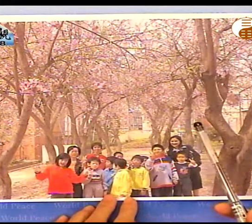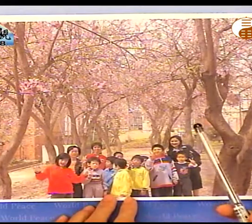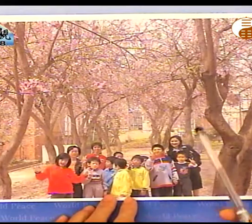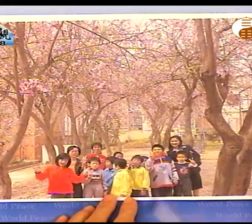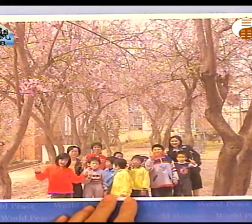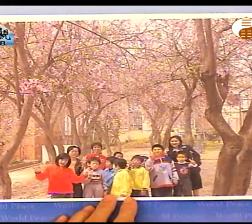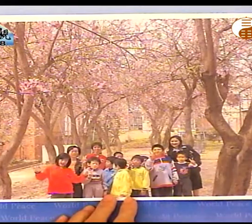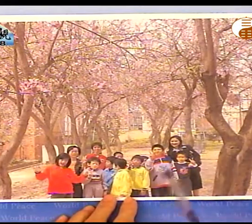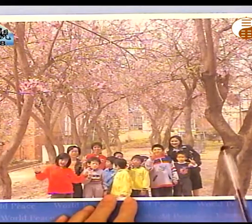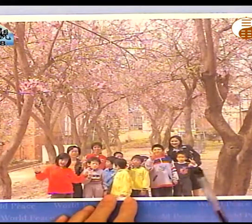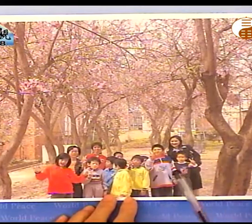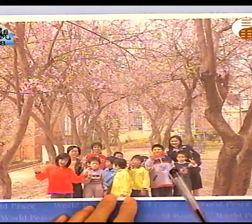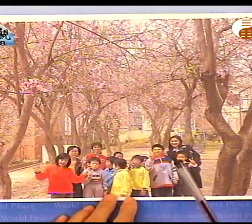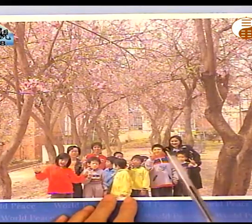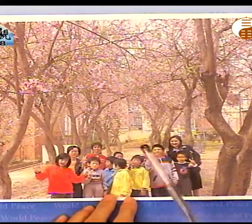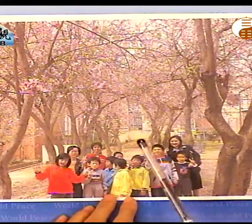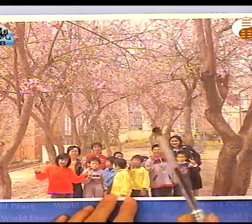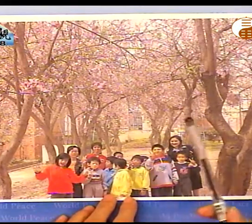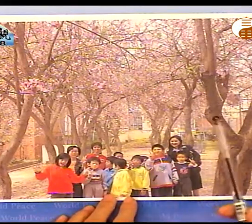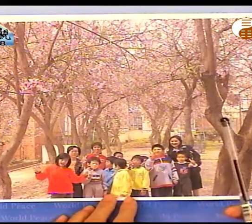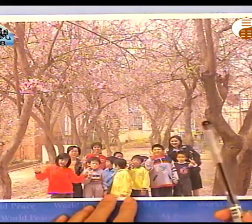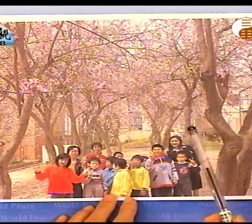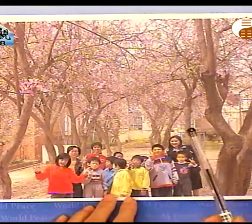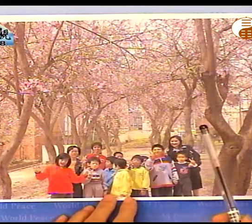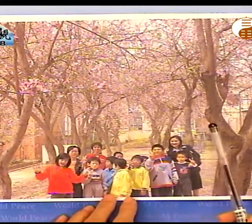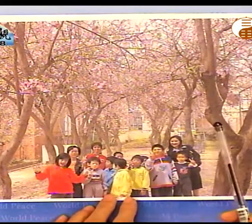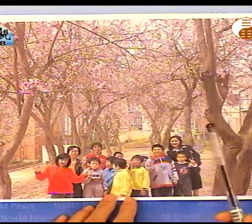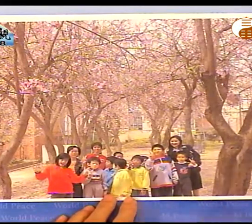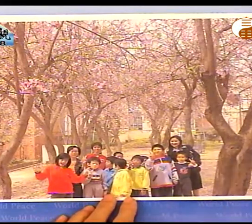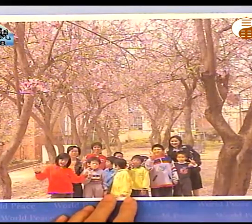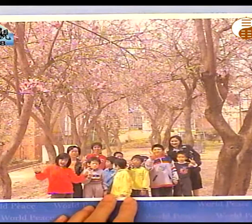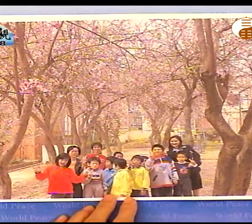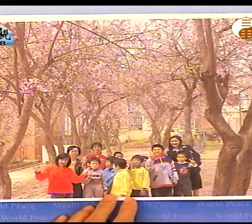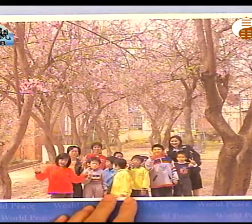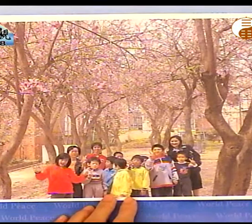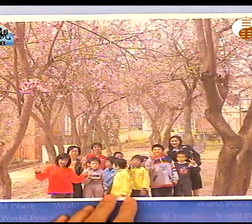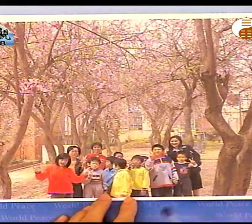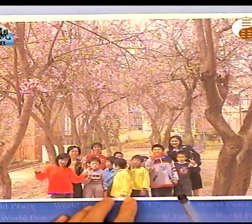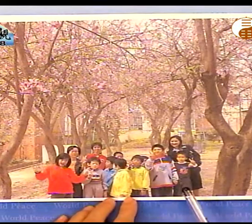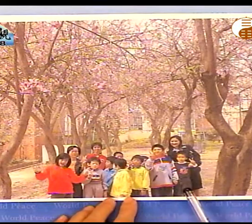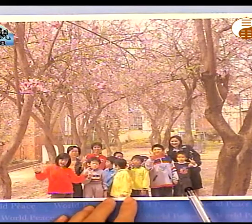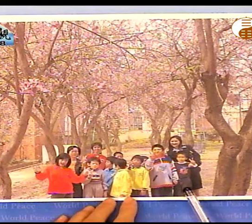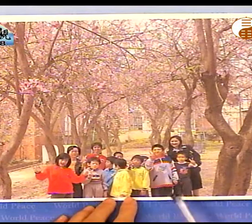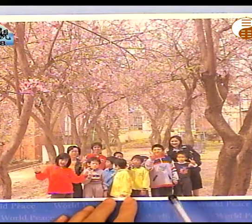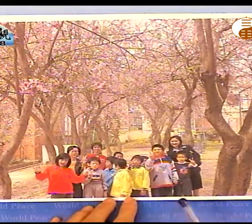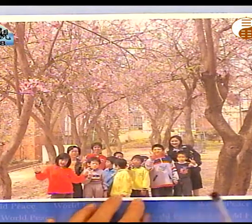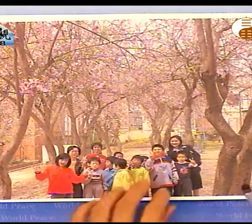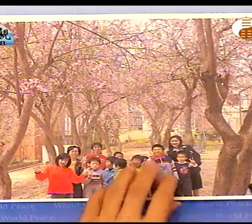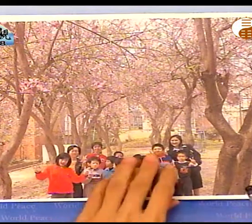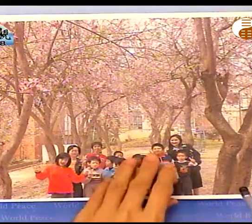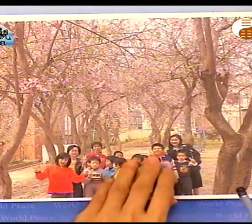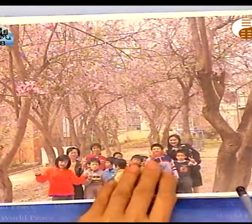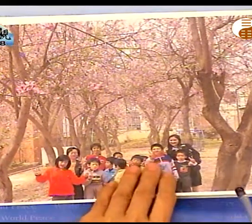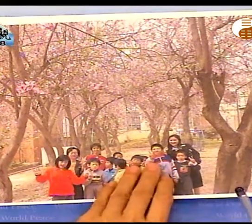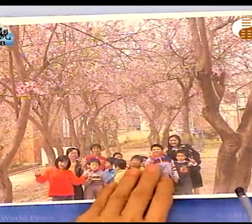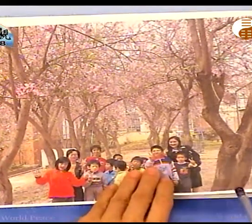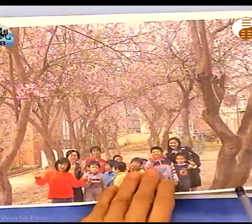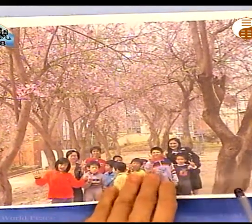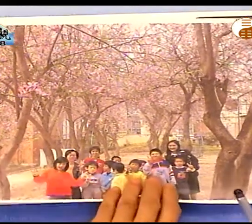个印度樱花，就是一个很棒的樱花林， 是、 哦、啊，这是大鹏国小来参访的时候， 是 我们留